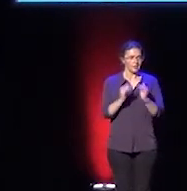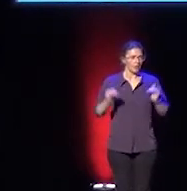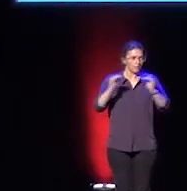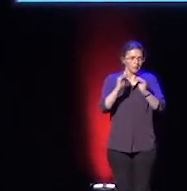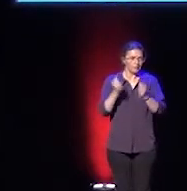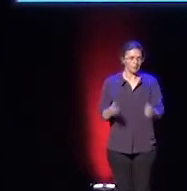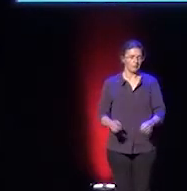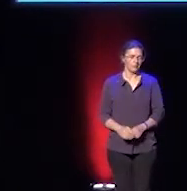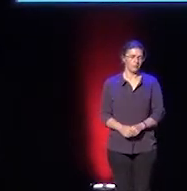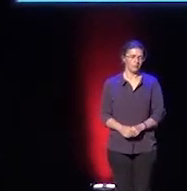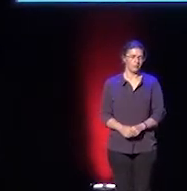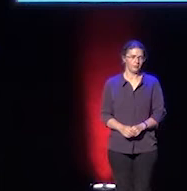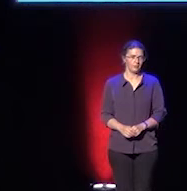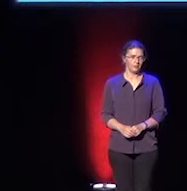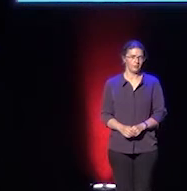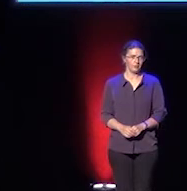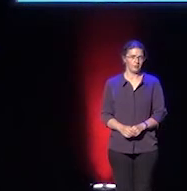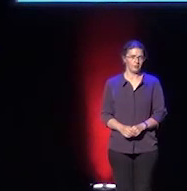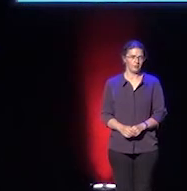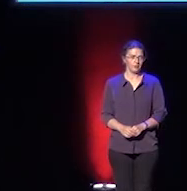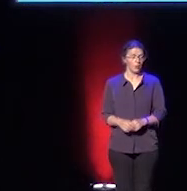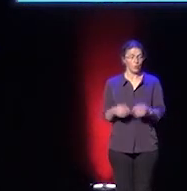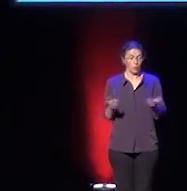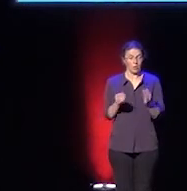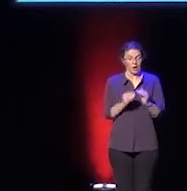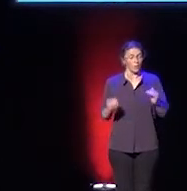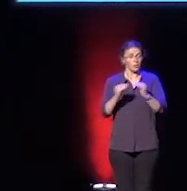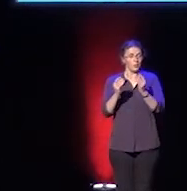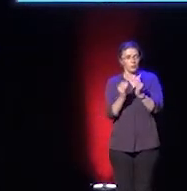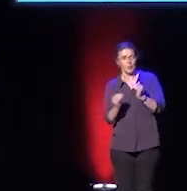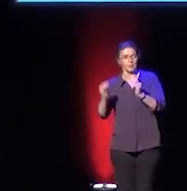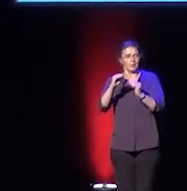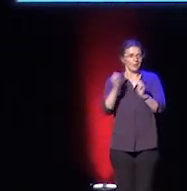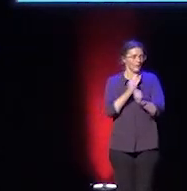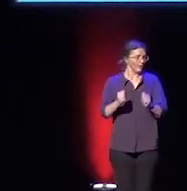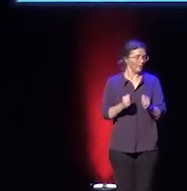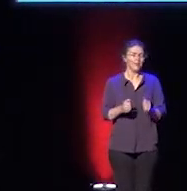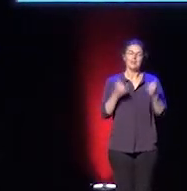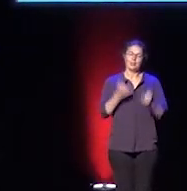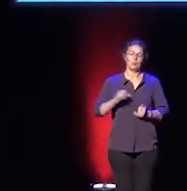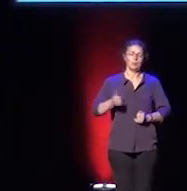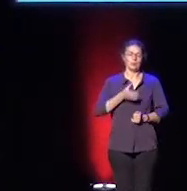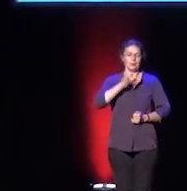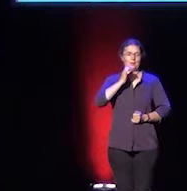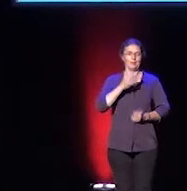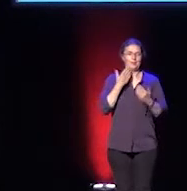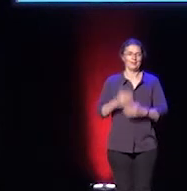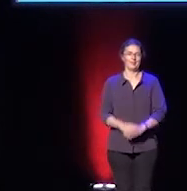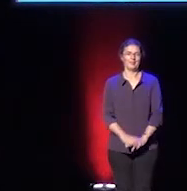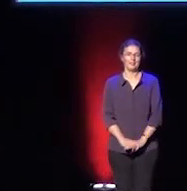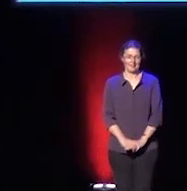auszugleichen. Und noch was dazu zu bekommen. Deswegen, jetzt muss ich. Danke, Herr